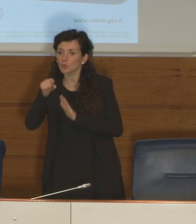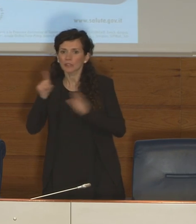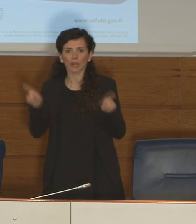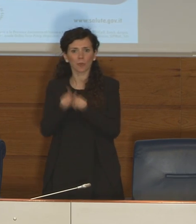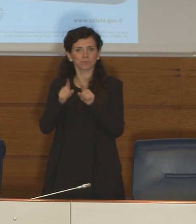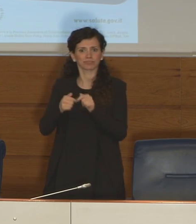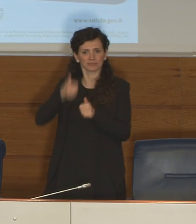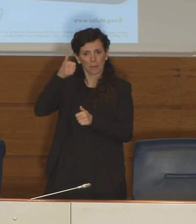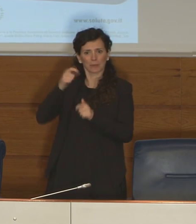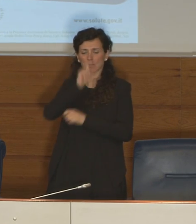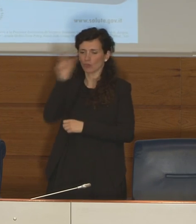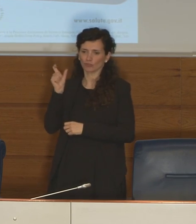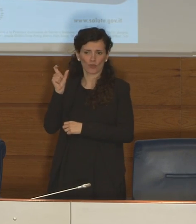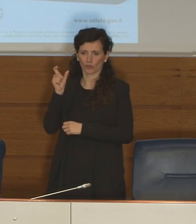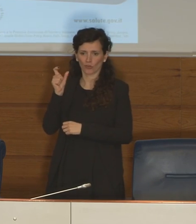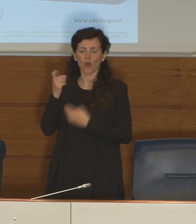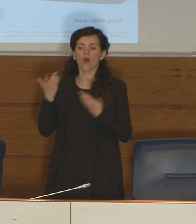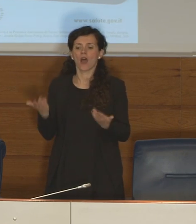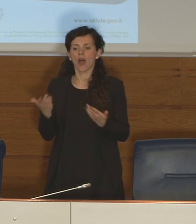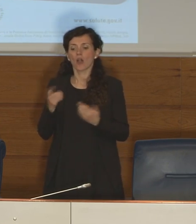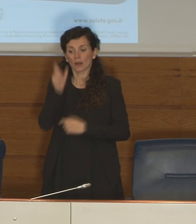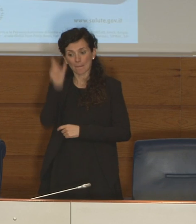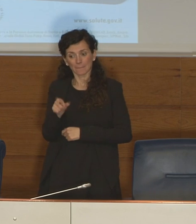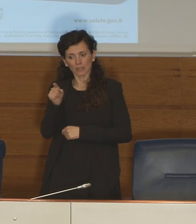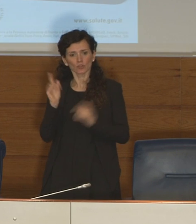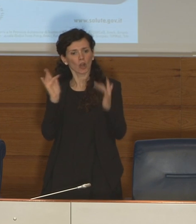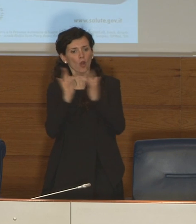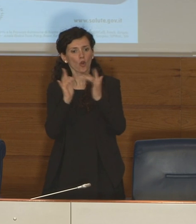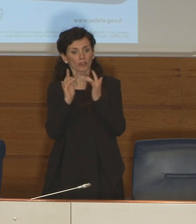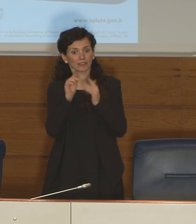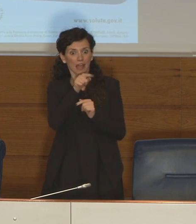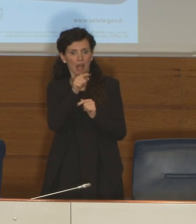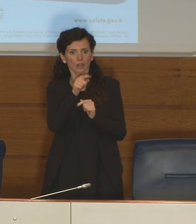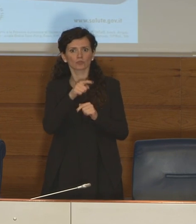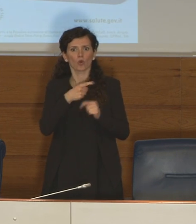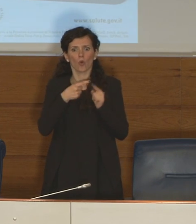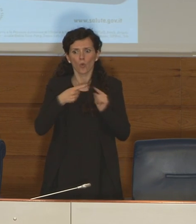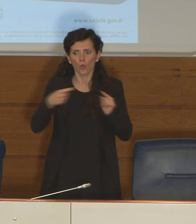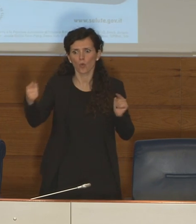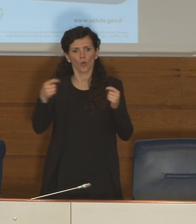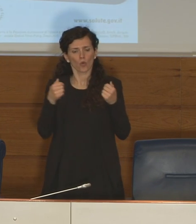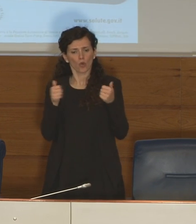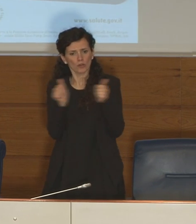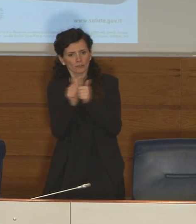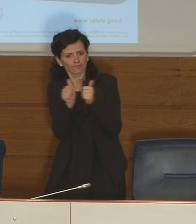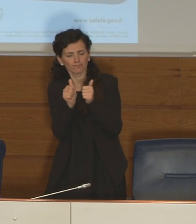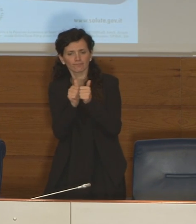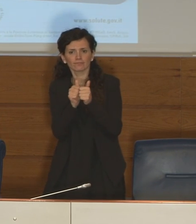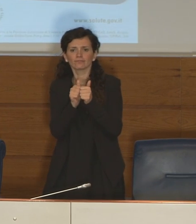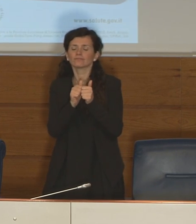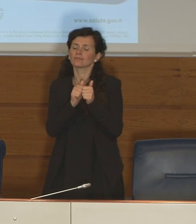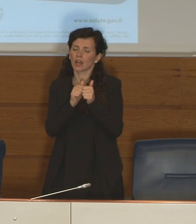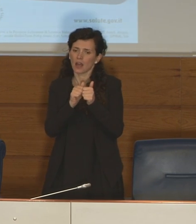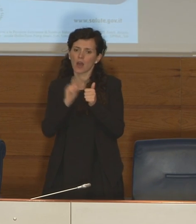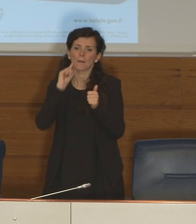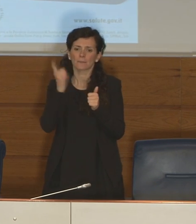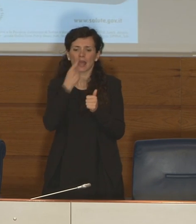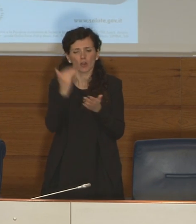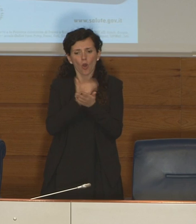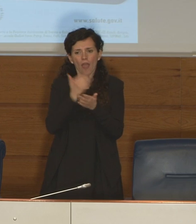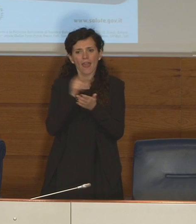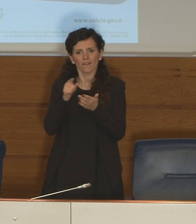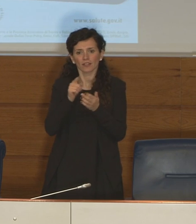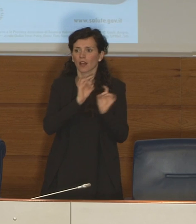misura è che la persona che a contatto e stretto prolungato si ponga in una condizione di non trasmettere ad altri questo è la base